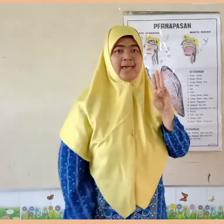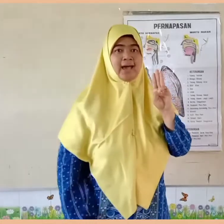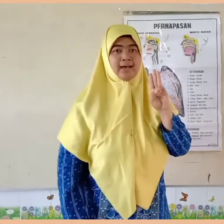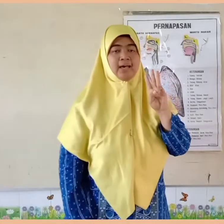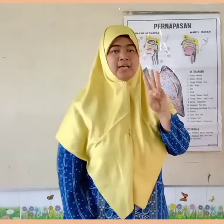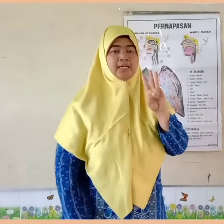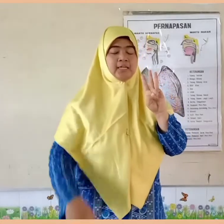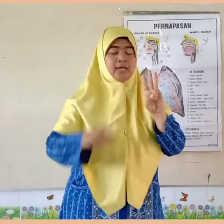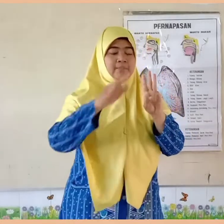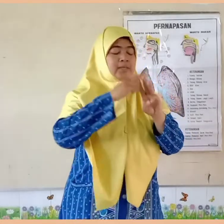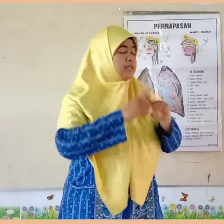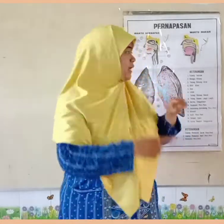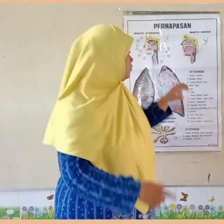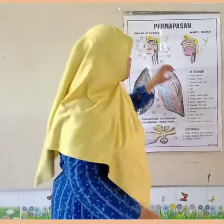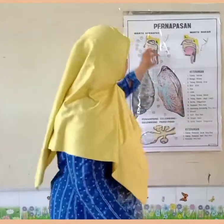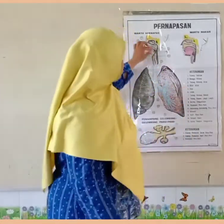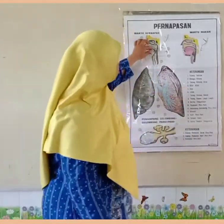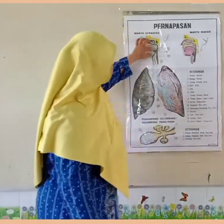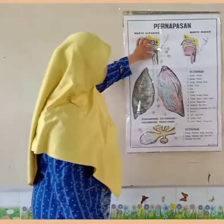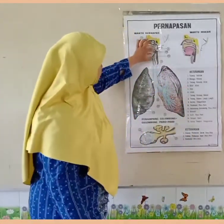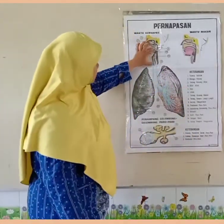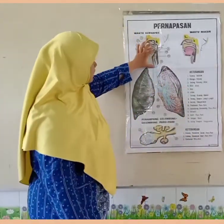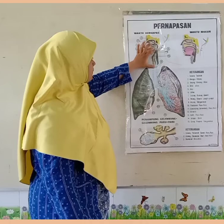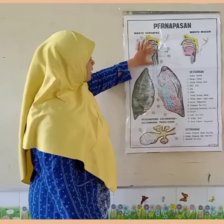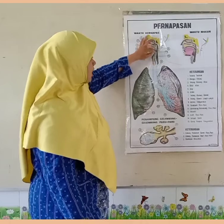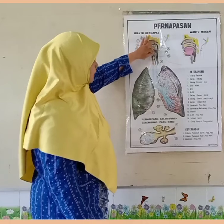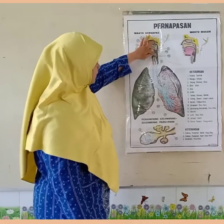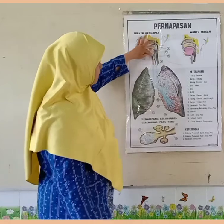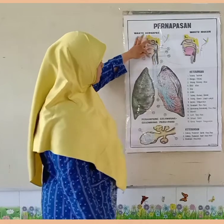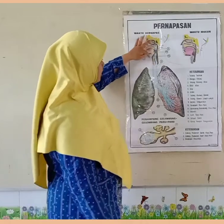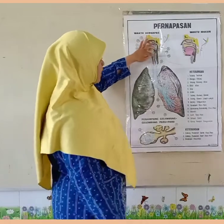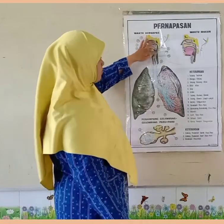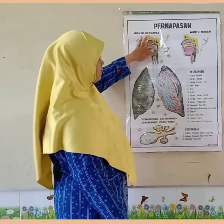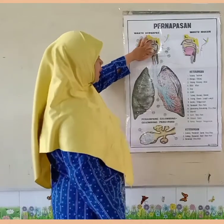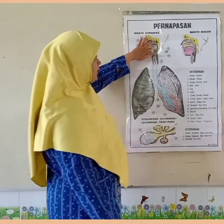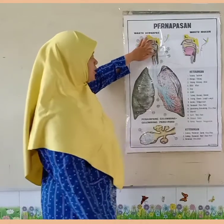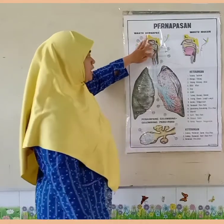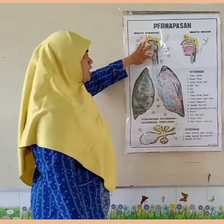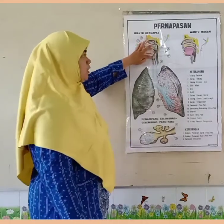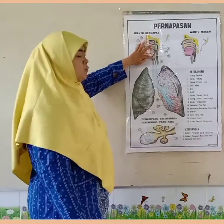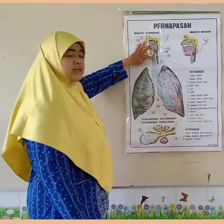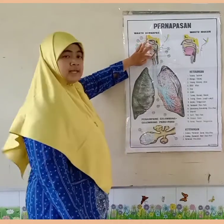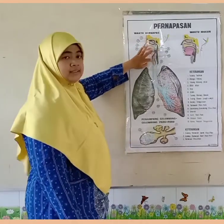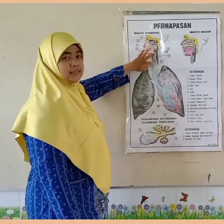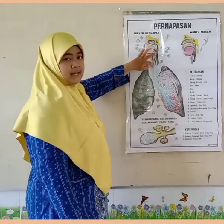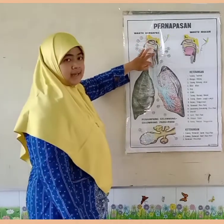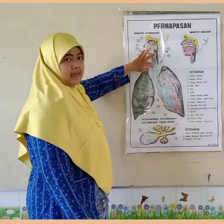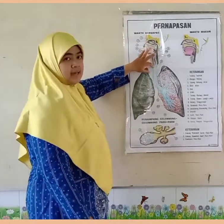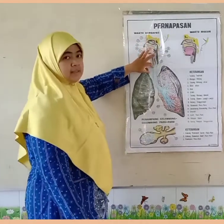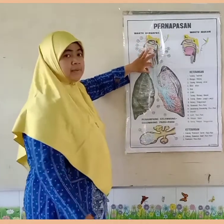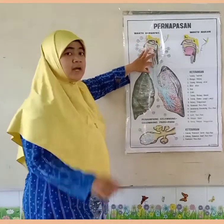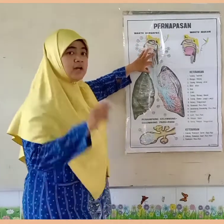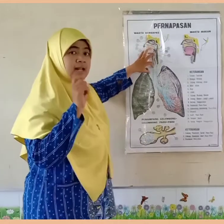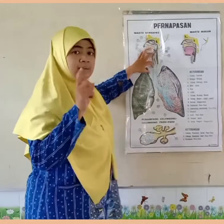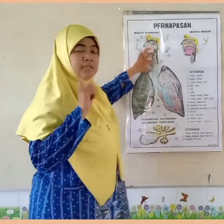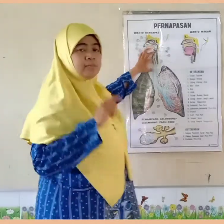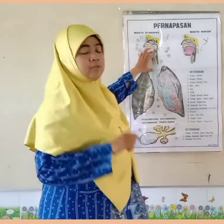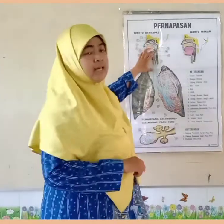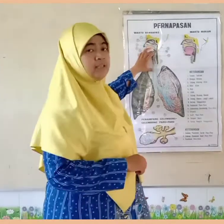trakea. Jadi satu batang tenggorokan ini dibagi ada 3 bagian, faring, luring, trakea. Tapi kalau kalian menyebutnya